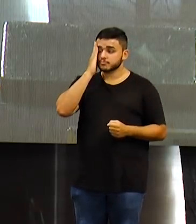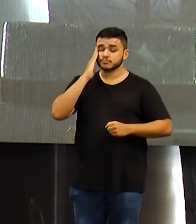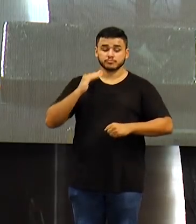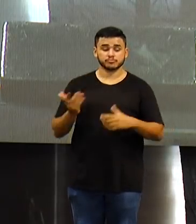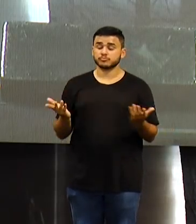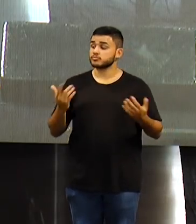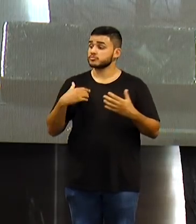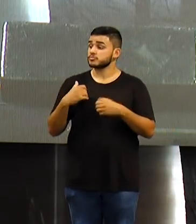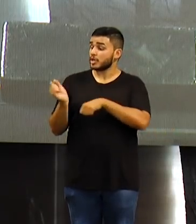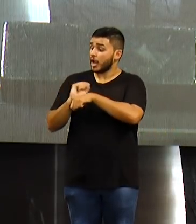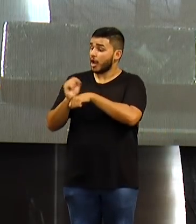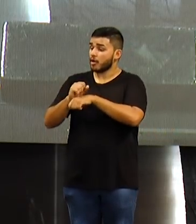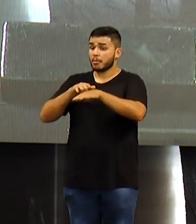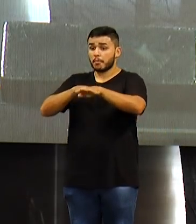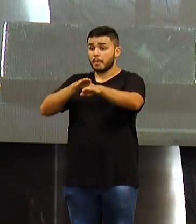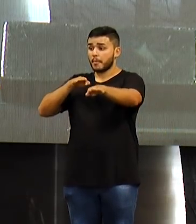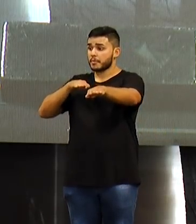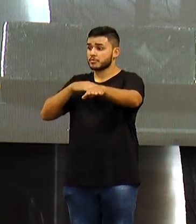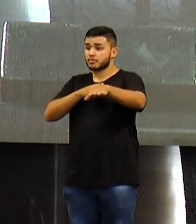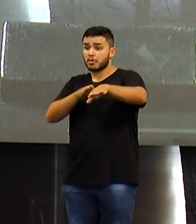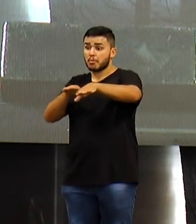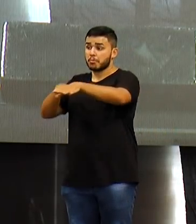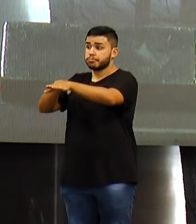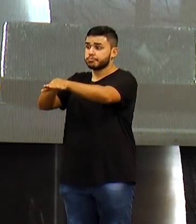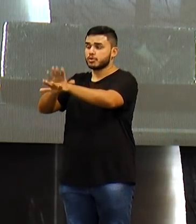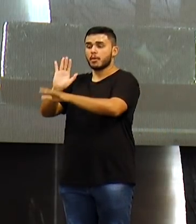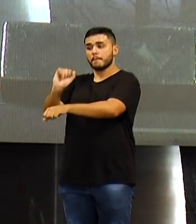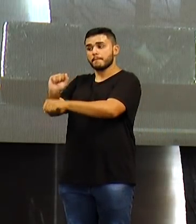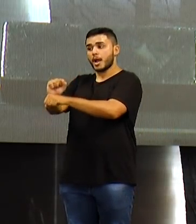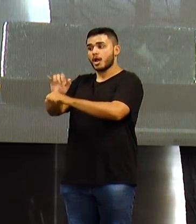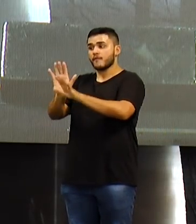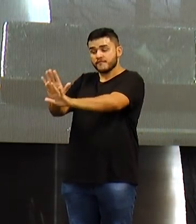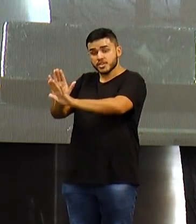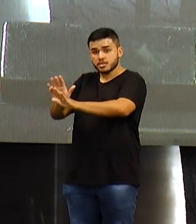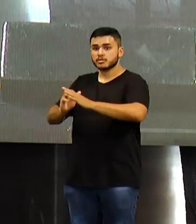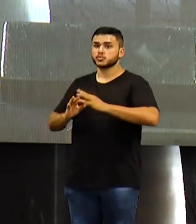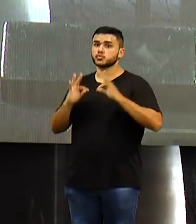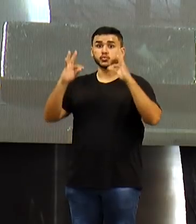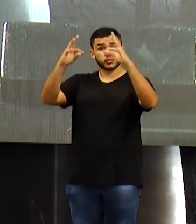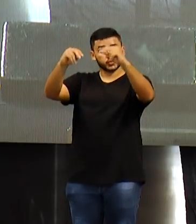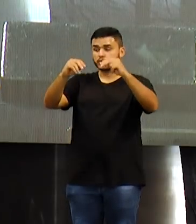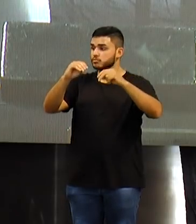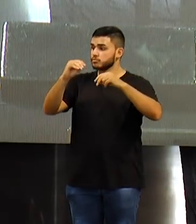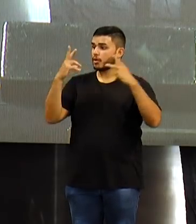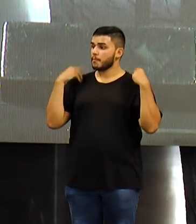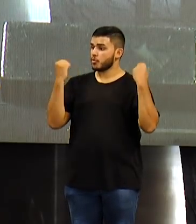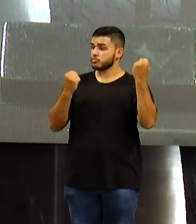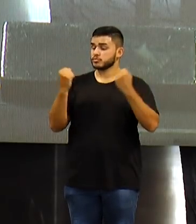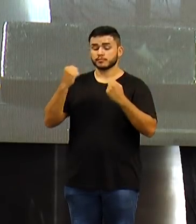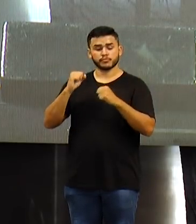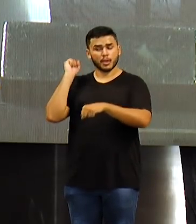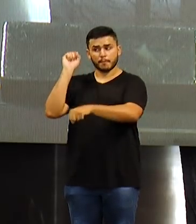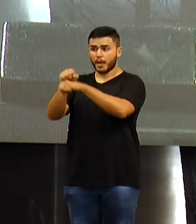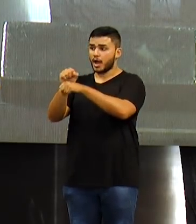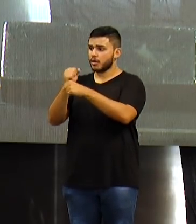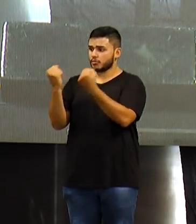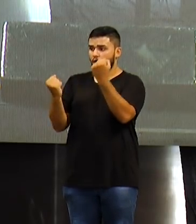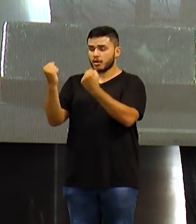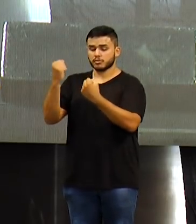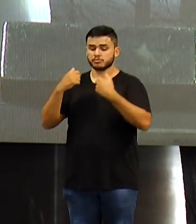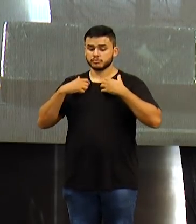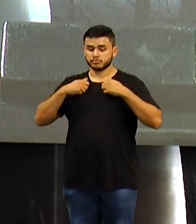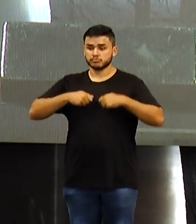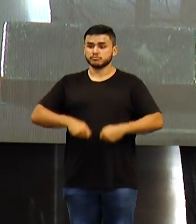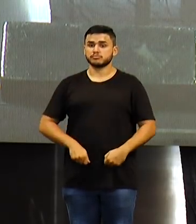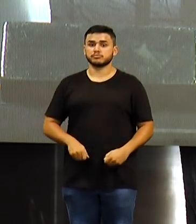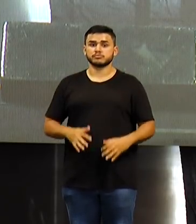carros durante o horário do almoço e final do expediente, 1 ou 2 horas depois do expediente, paravam os carros, tiravam